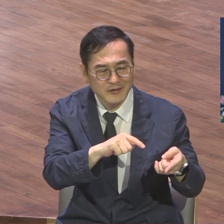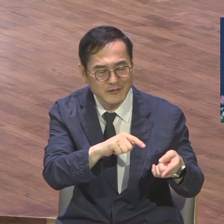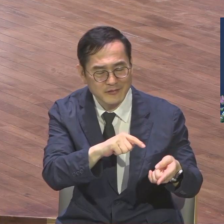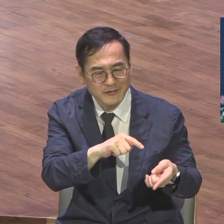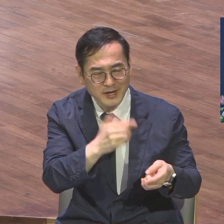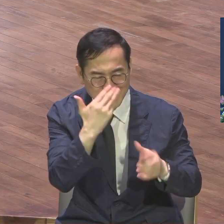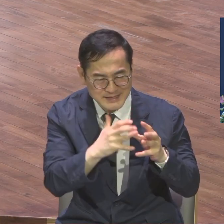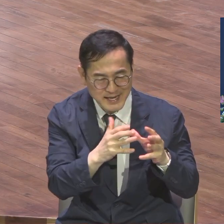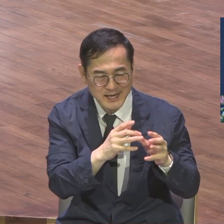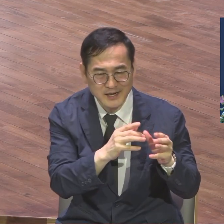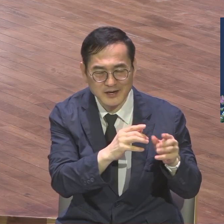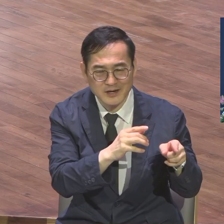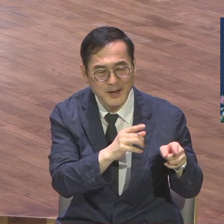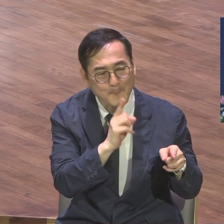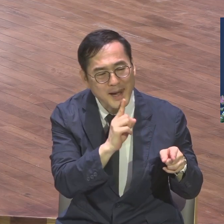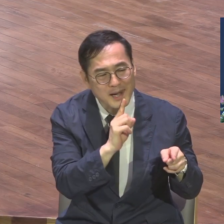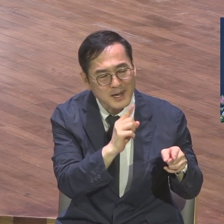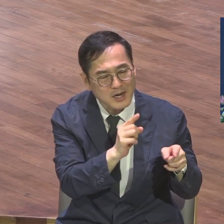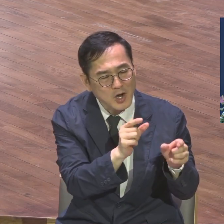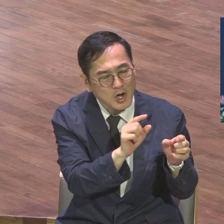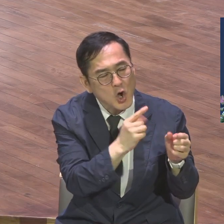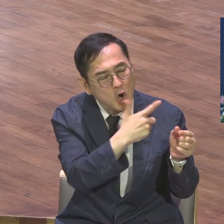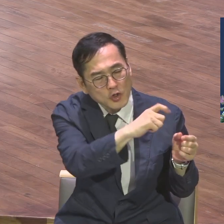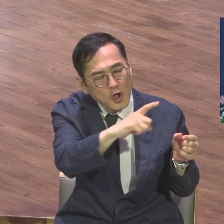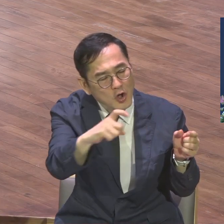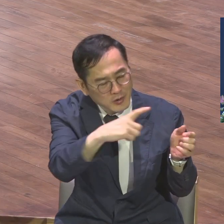그래서 이렇게 만든 거예요. 그리고 그것을